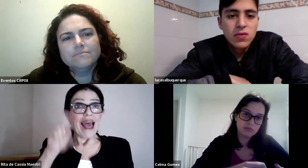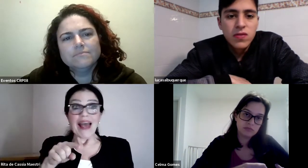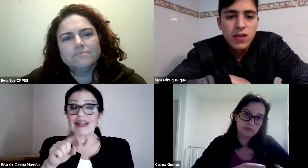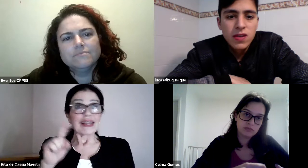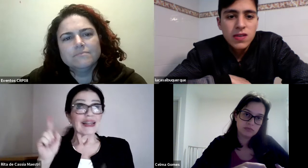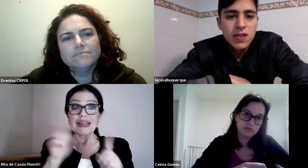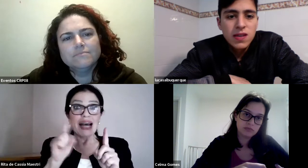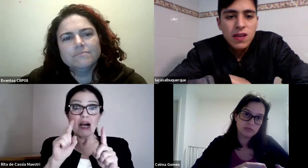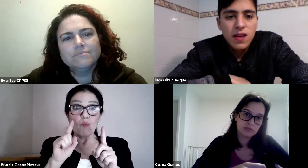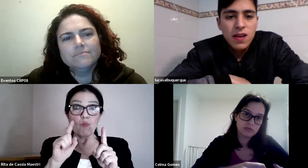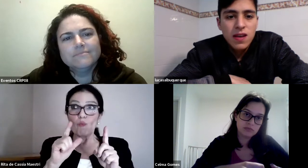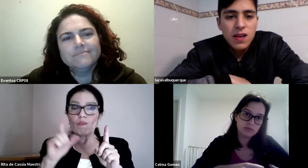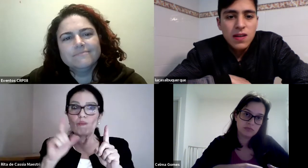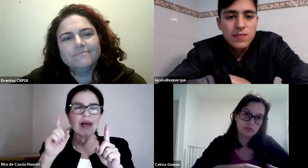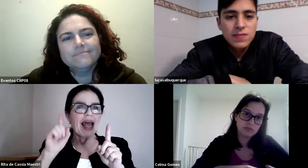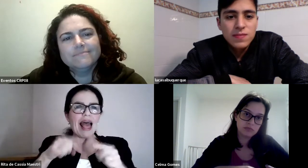dos ouvintes